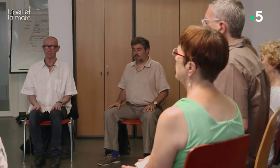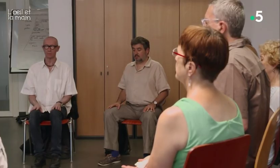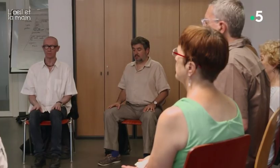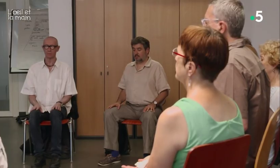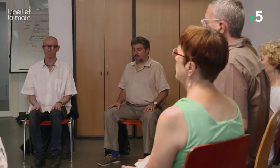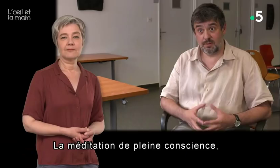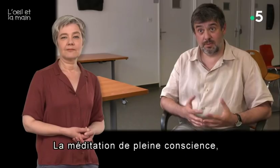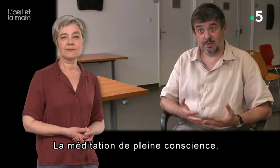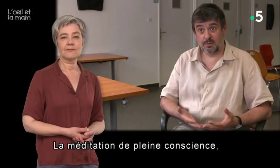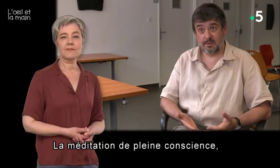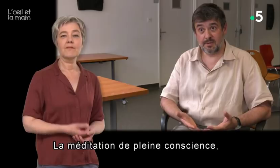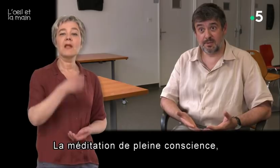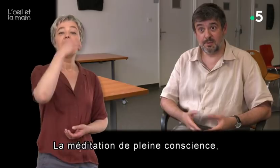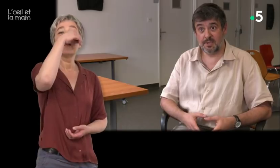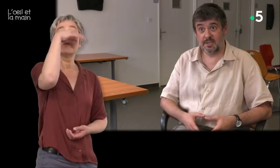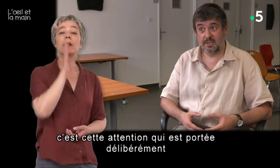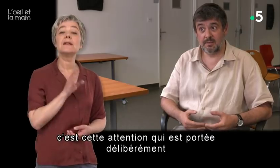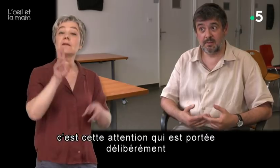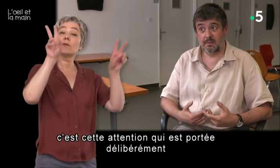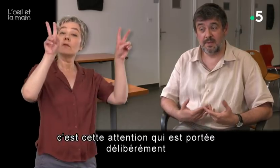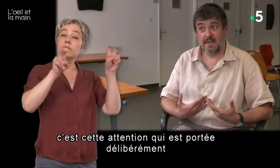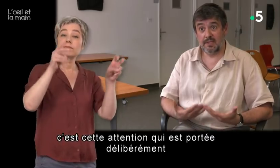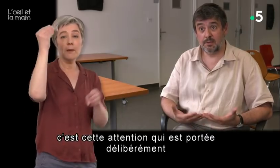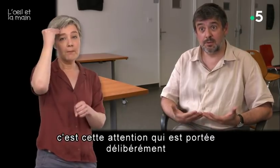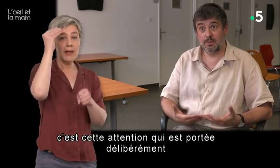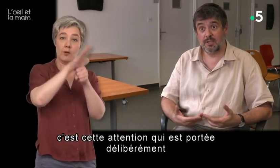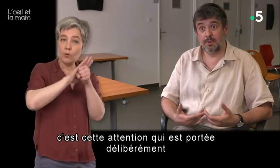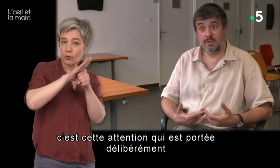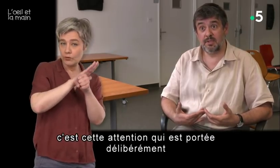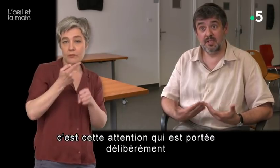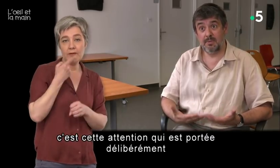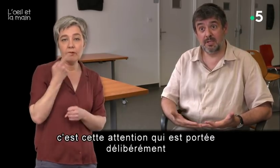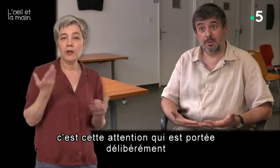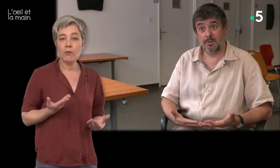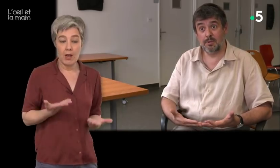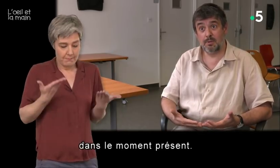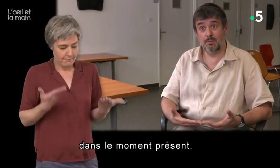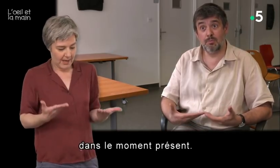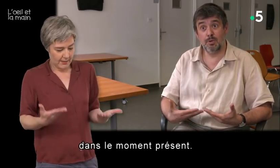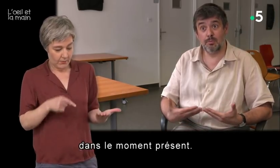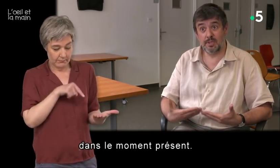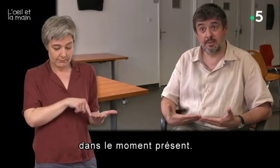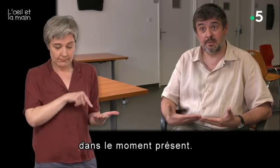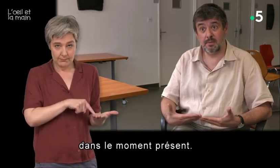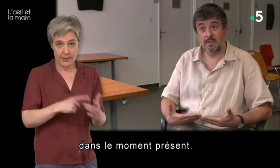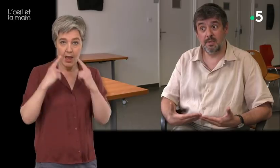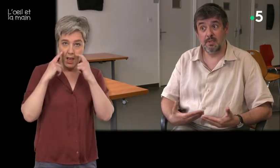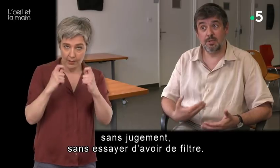La méditation de pleine conscience, donc, c'est cette attention qui est portée délibérément dans le moment présent,